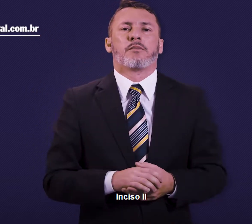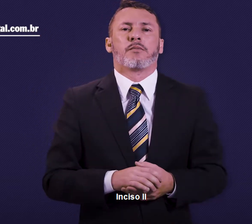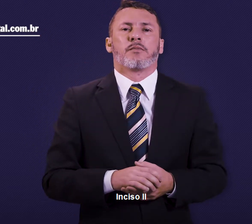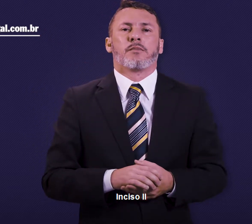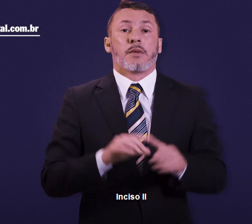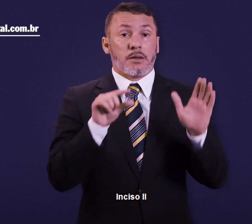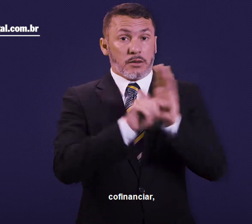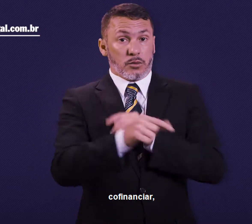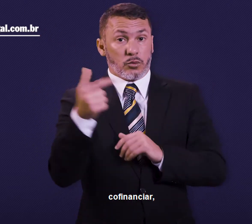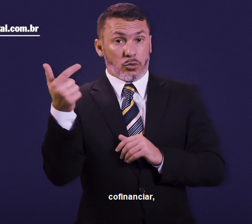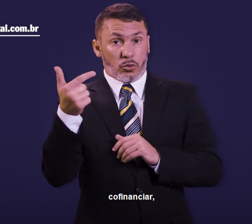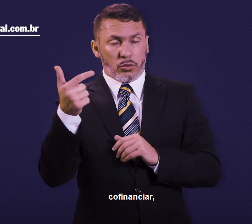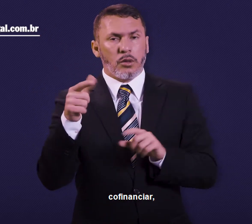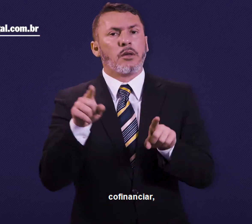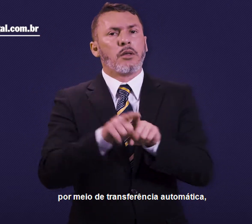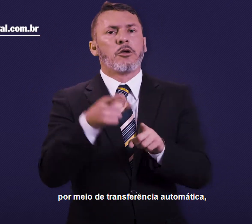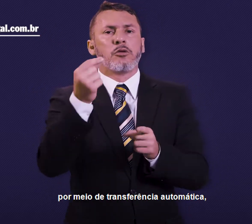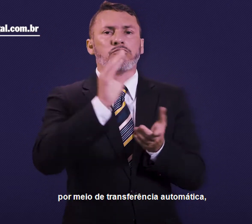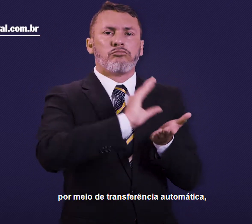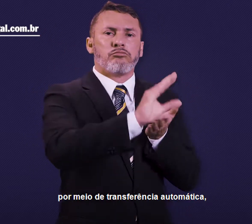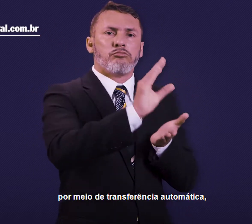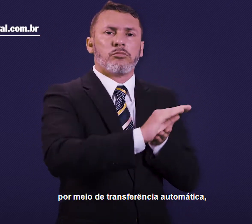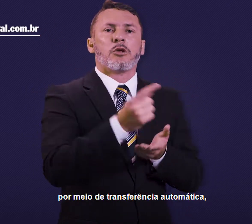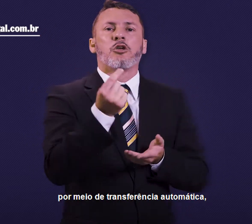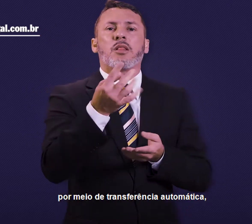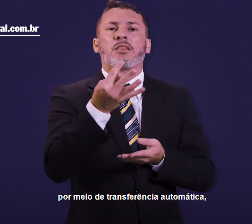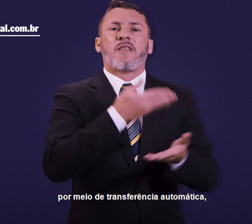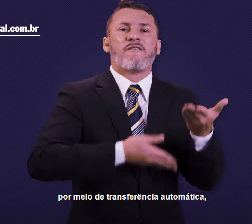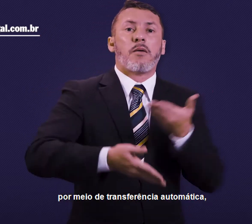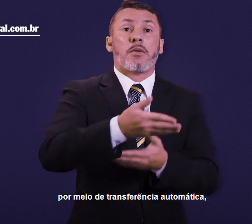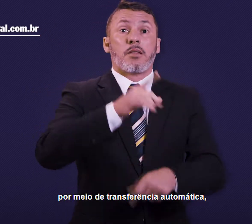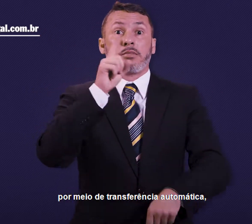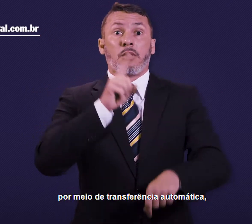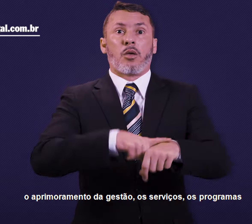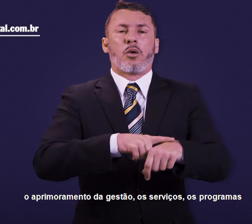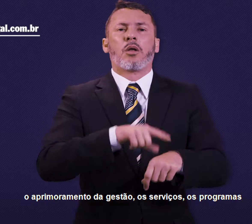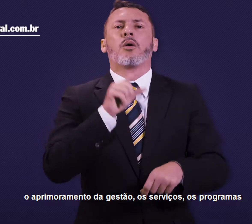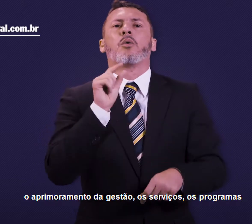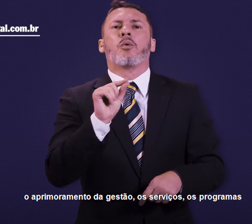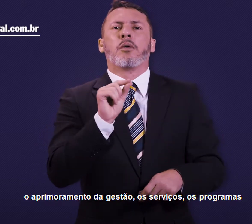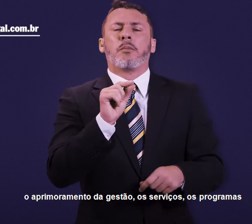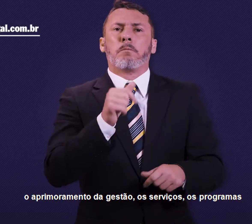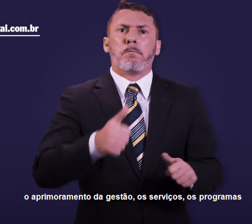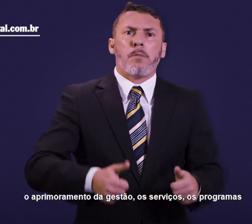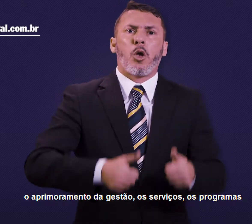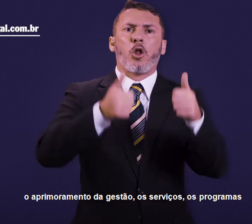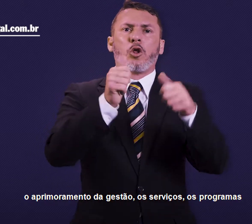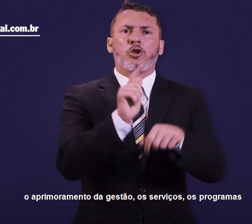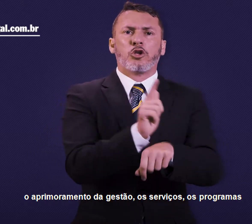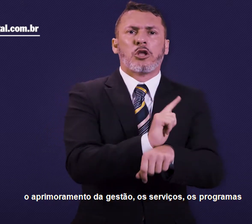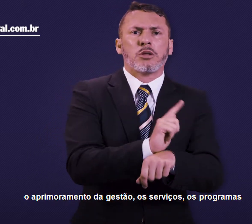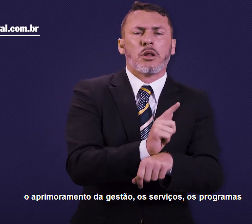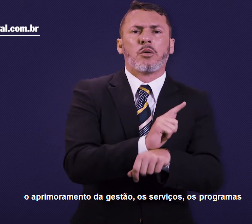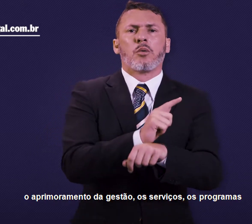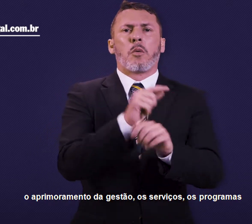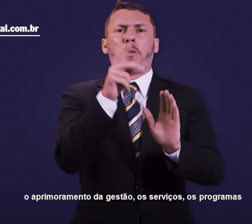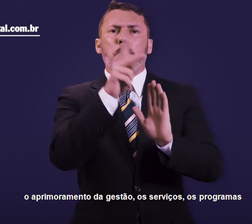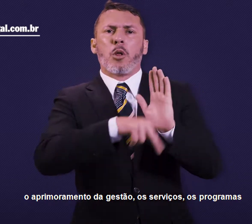Inciso 2. Cofinanciar, por meio de transferência automática, o aprimoramento da gestão, os serviços, os